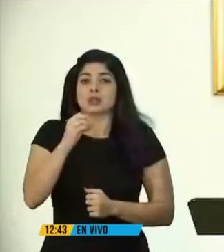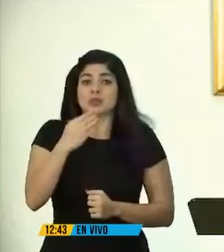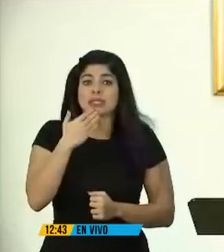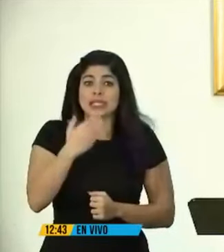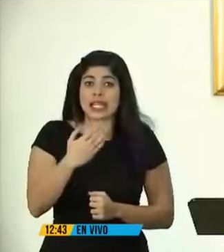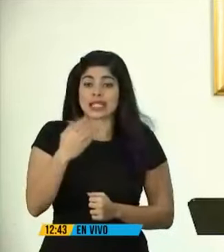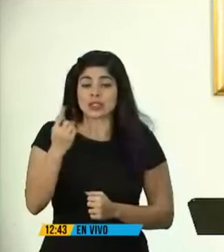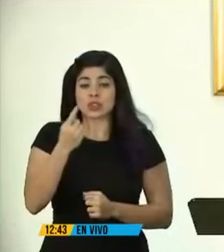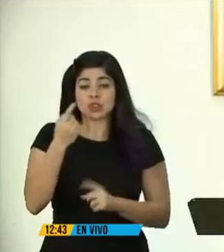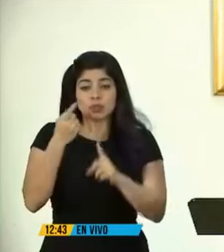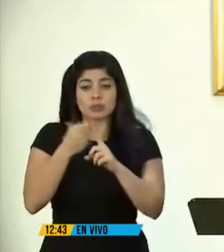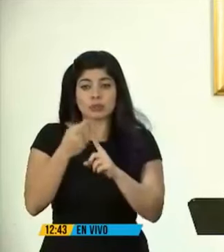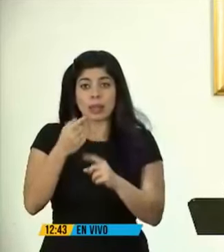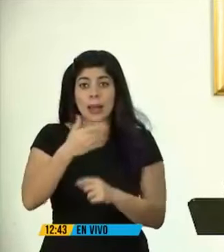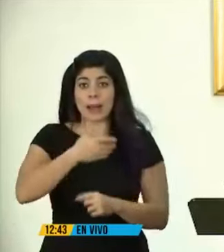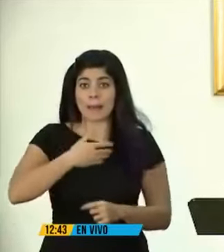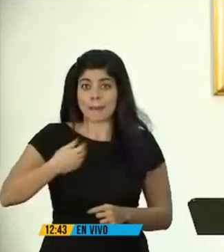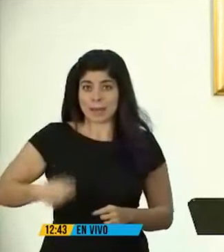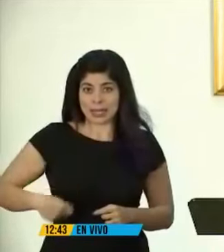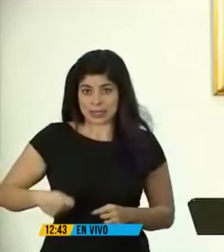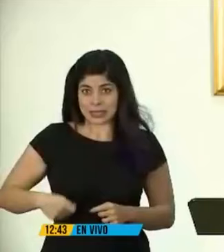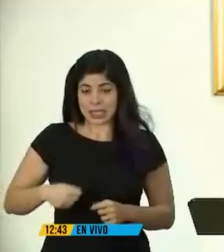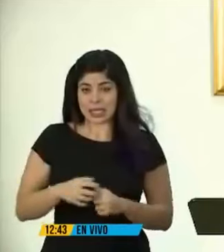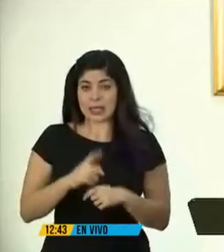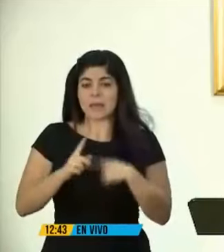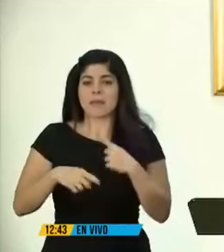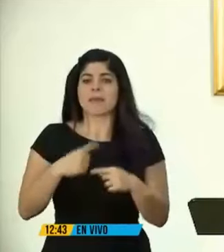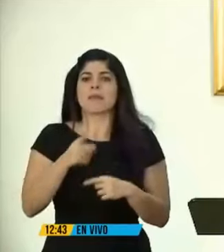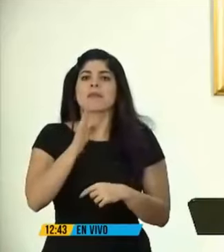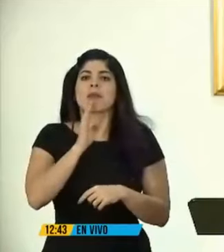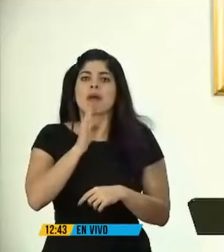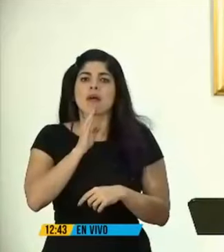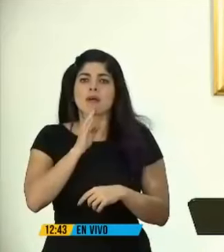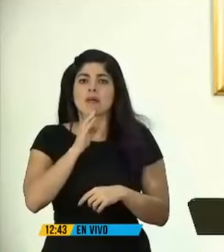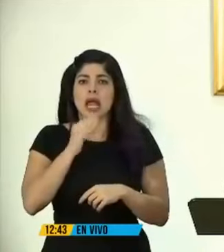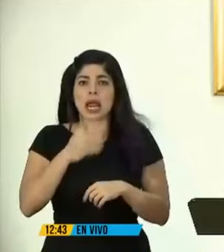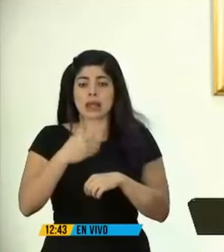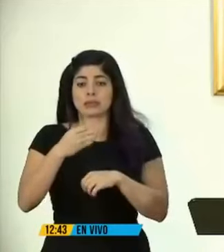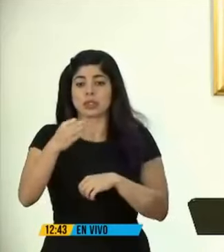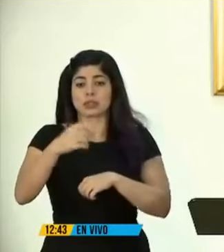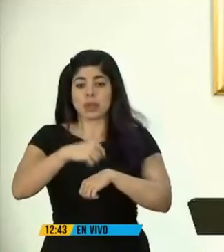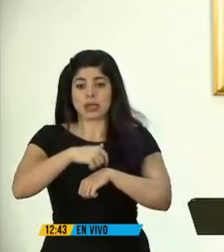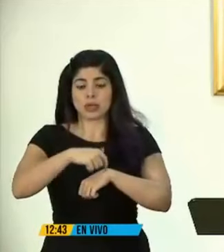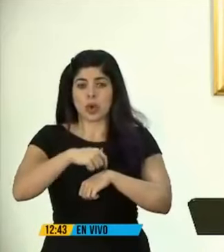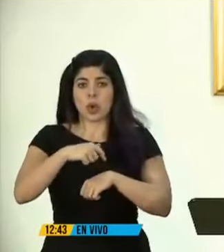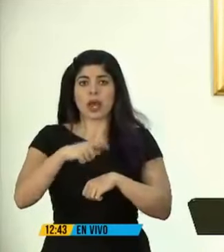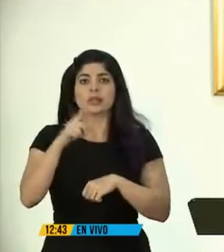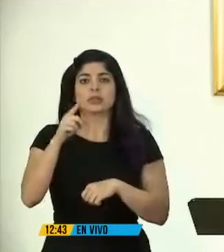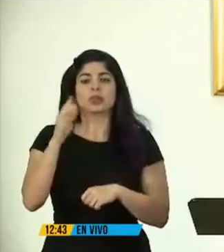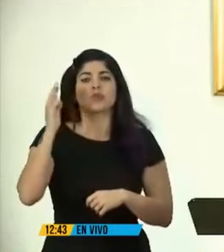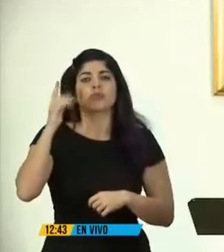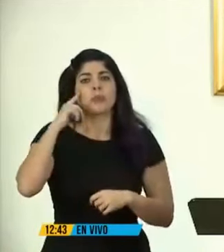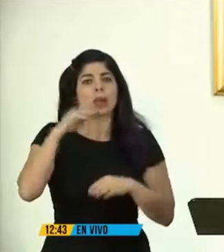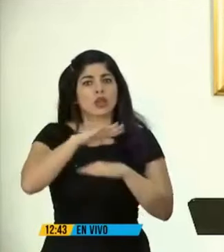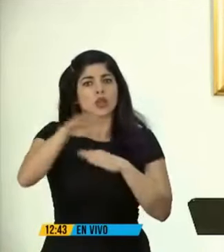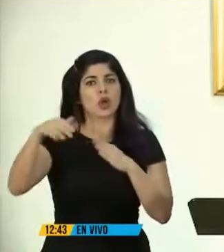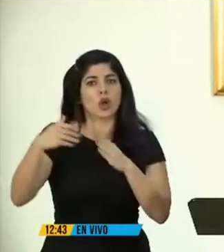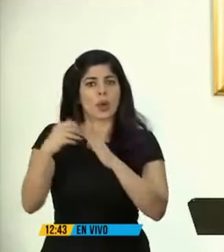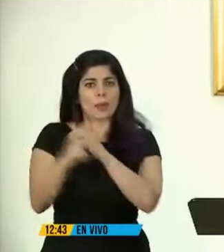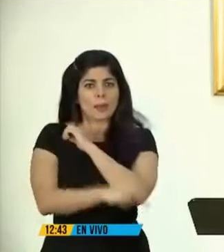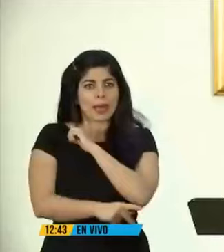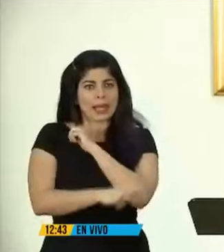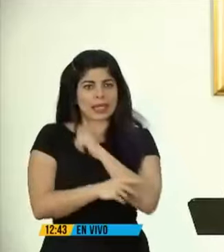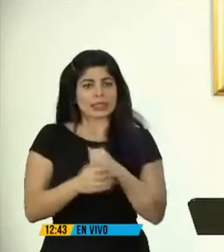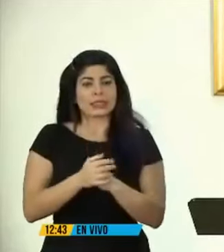Solo señalar que el presidente de la República se va a estar refiriendo en las próximas horas en un mensaje a todo el país